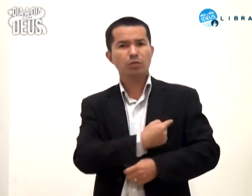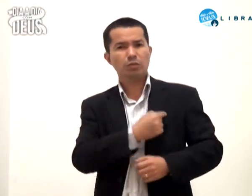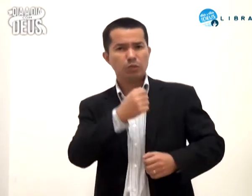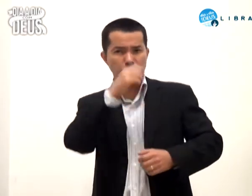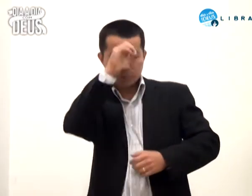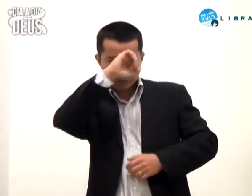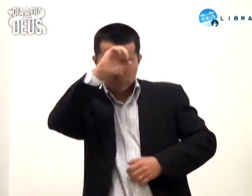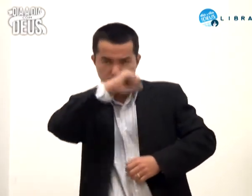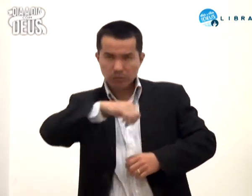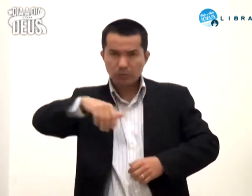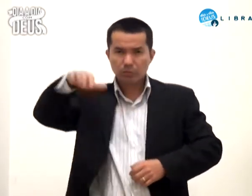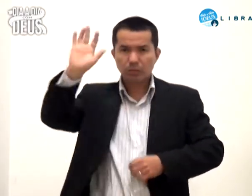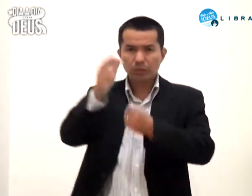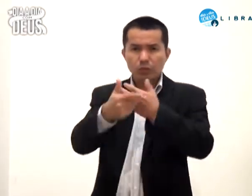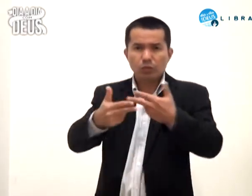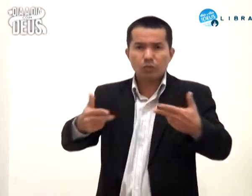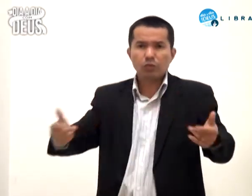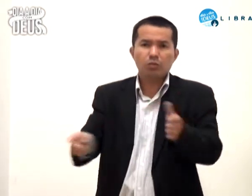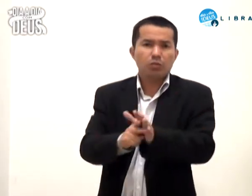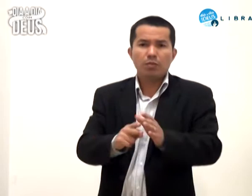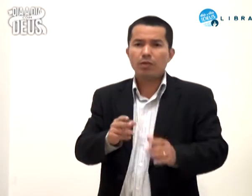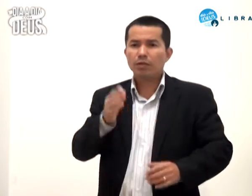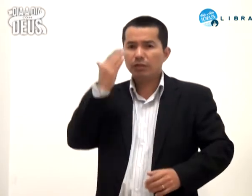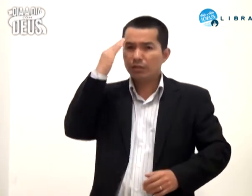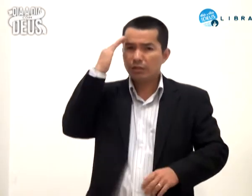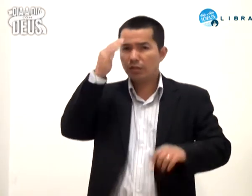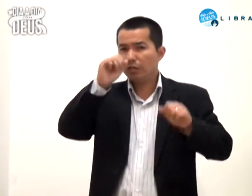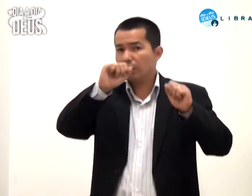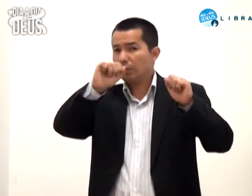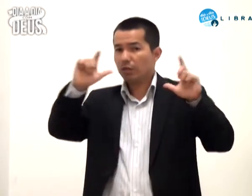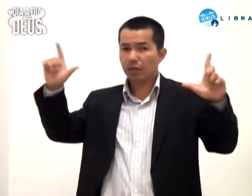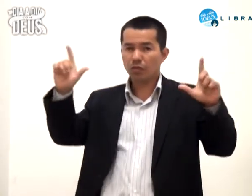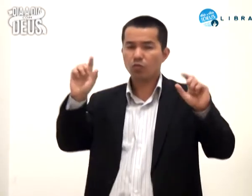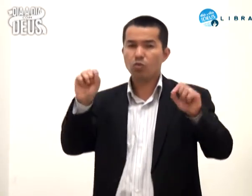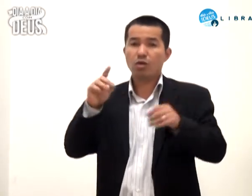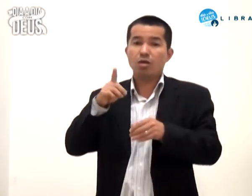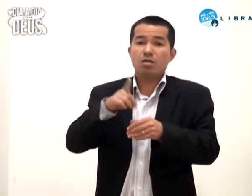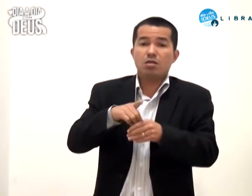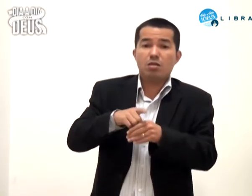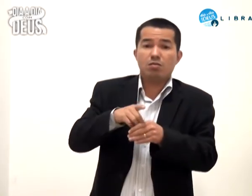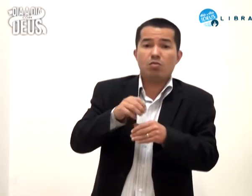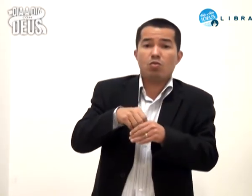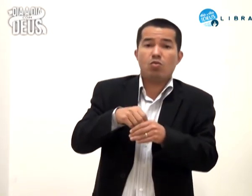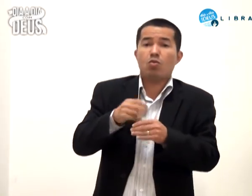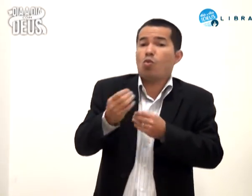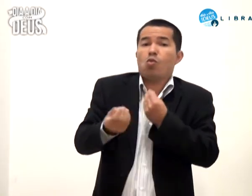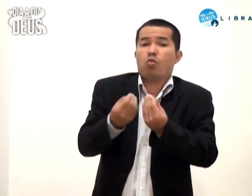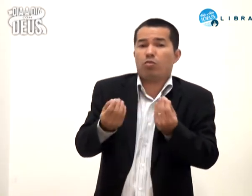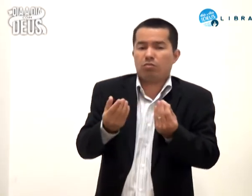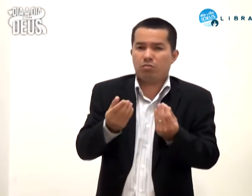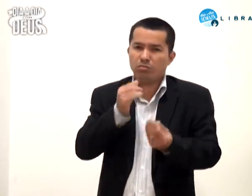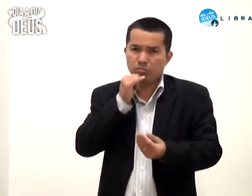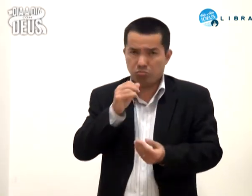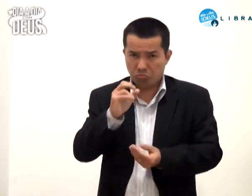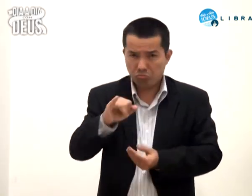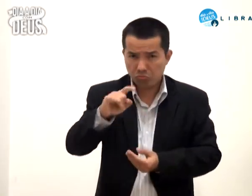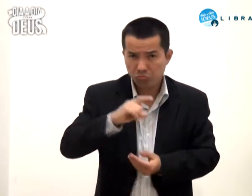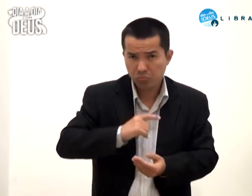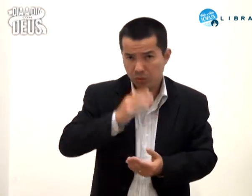você parar na tua correria e entender essa realidade. E a doutrina do dízimo é muito simples. Se